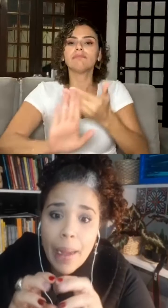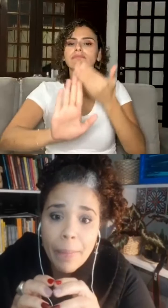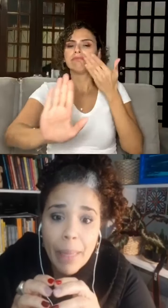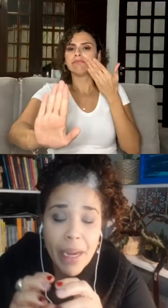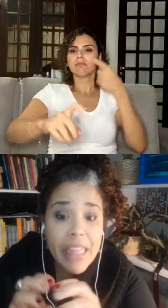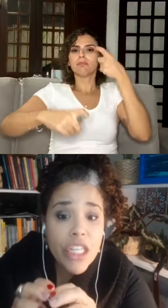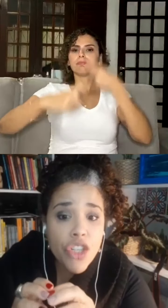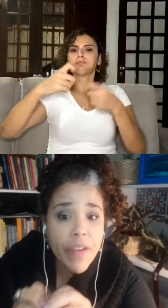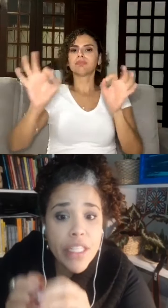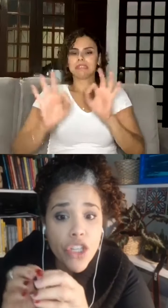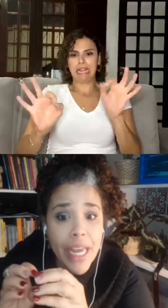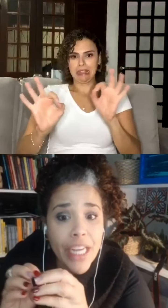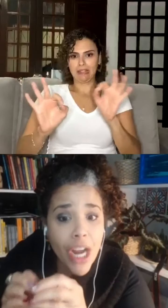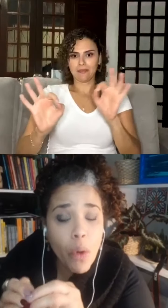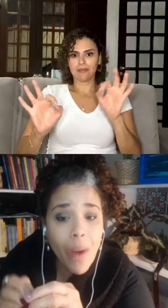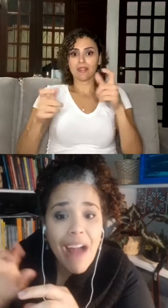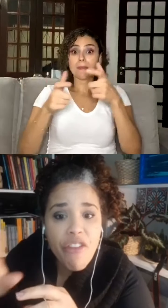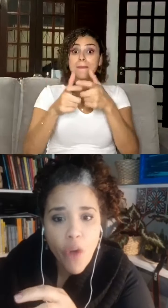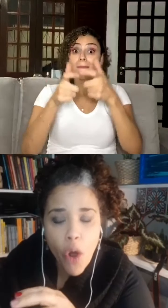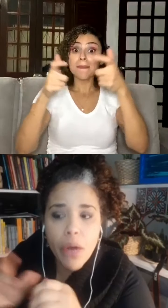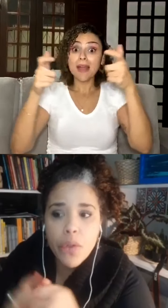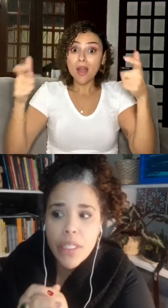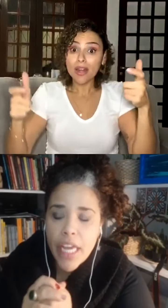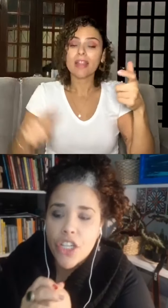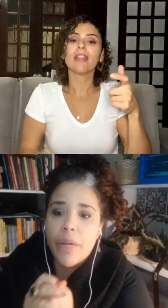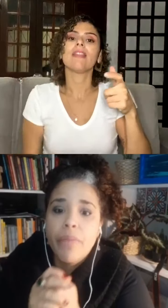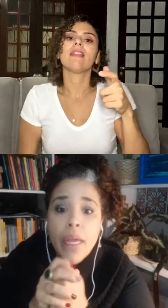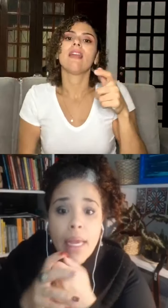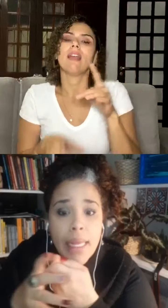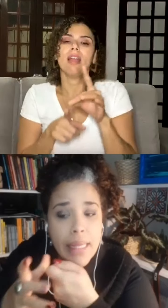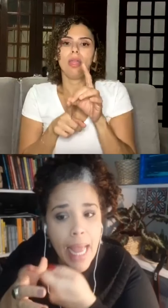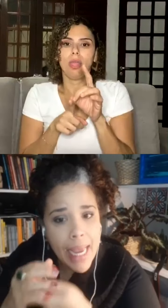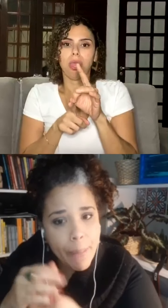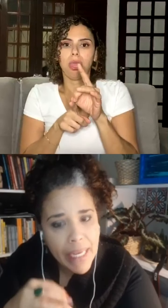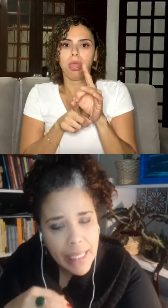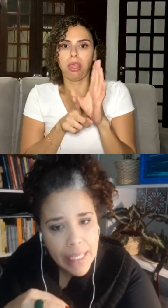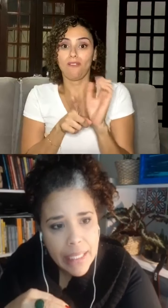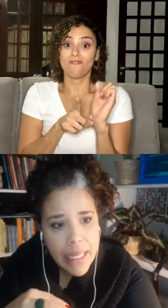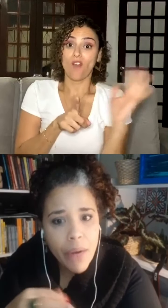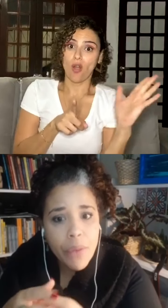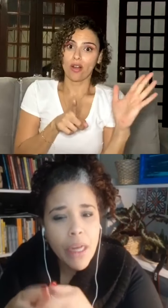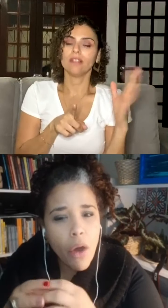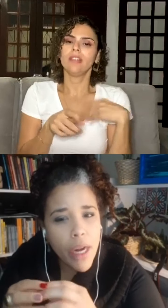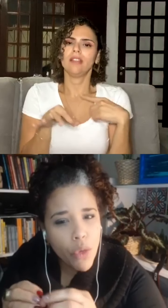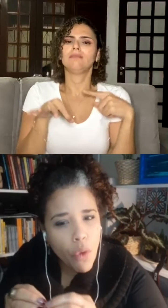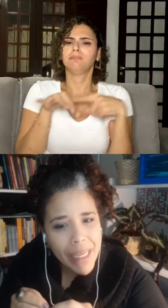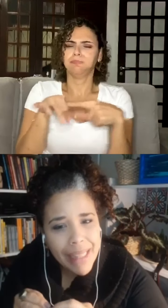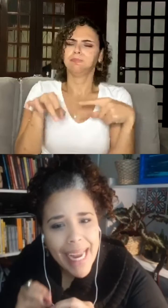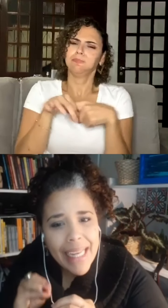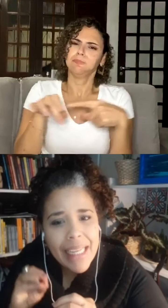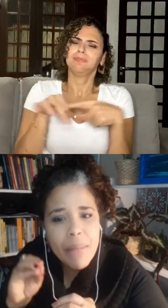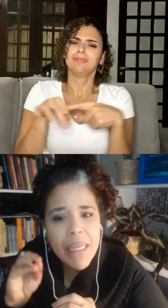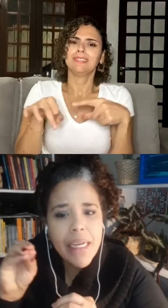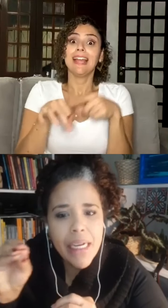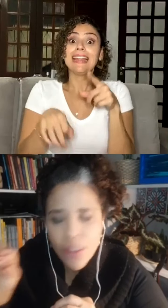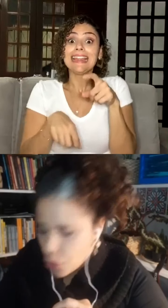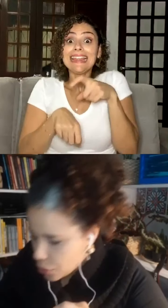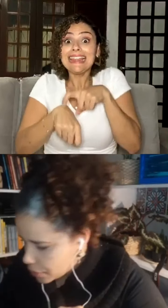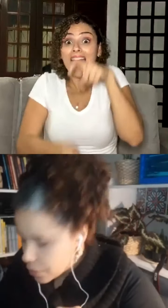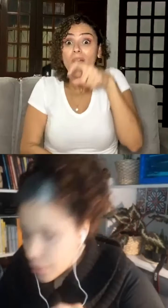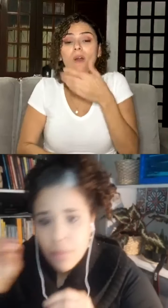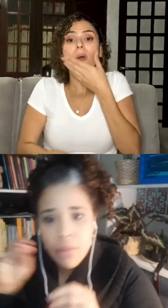Na maioria das vezes, ejacular fora, ou seja, tem a penetração e na hora que o homem está